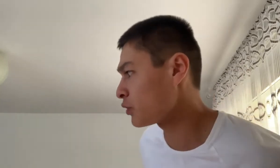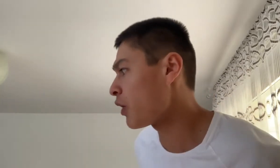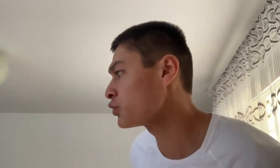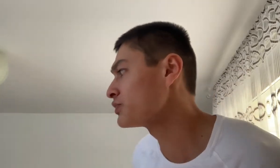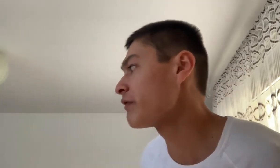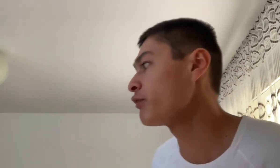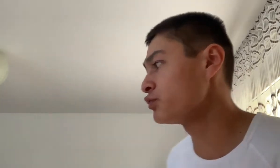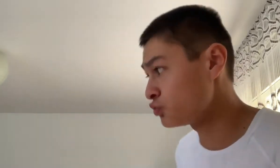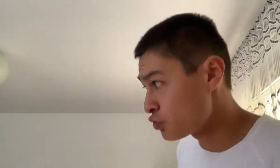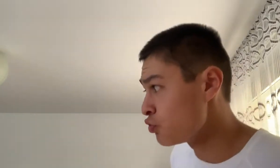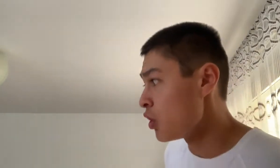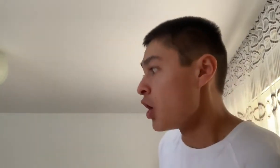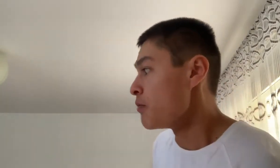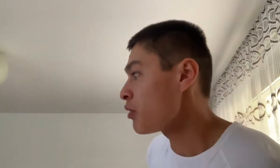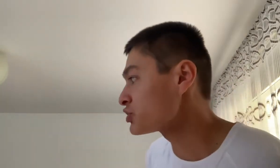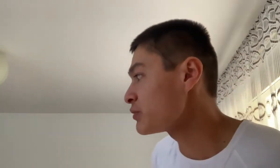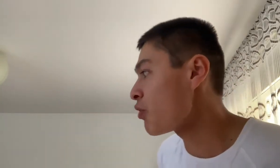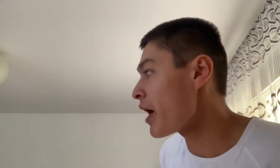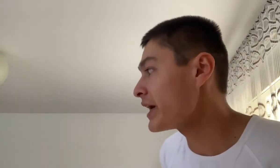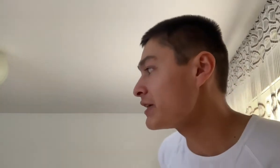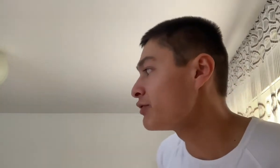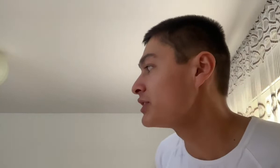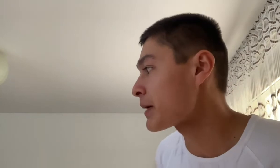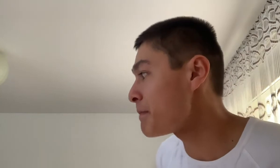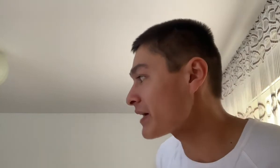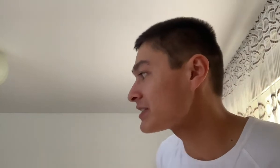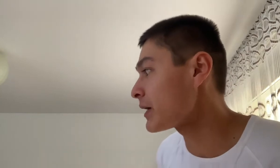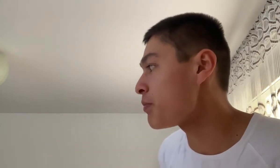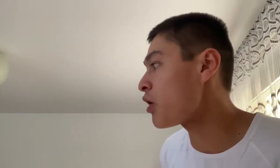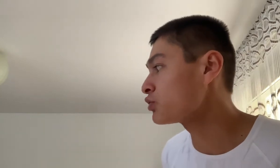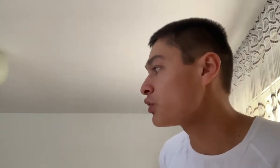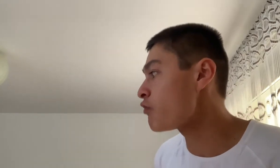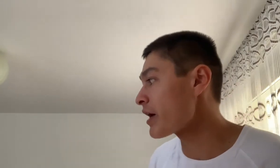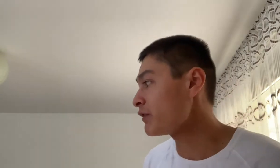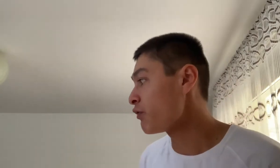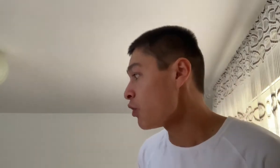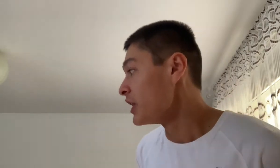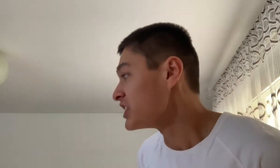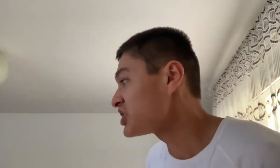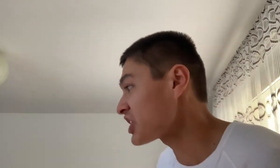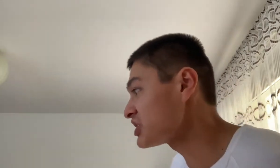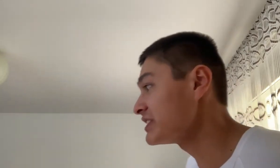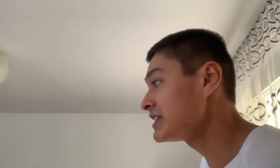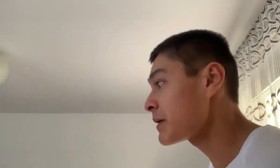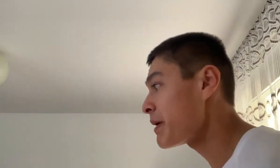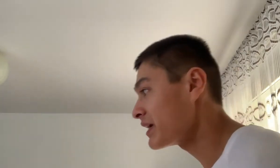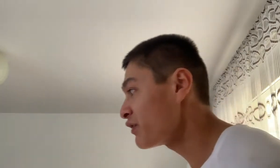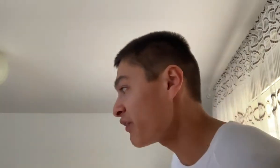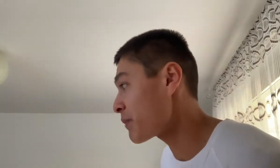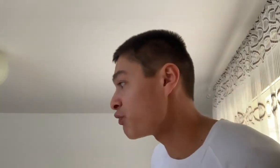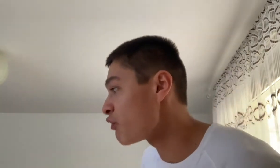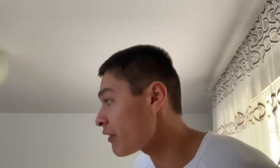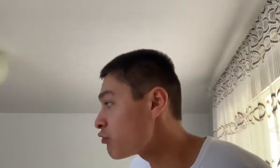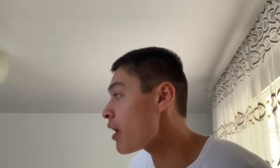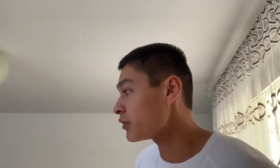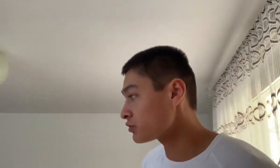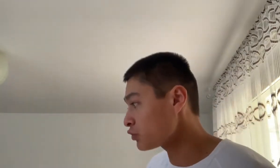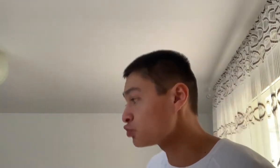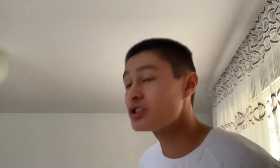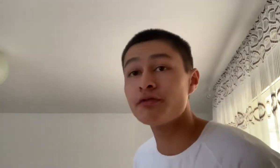sûrement, nous avons vu du coup manger, boire, aller, venir, partir, prendre, devoir, il faut, chercher, dire, parler, faire, pouvoir, voir, entendre, toucher,